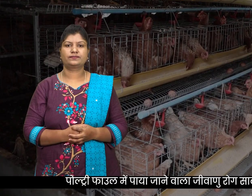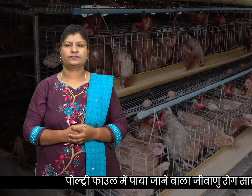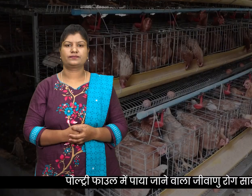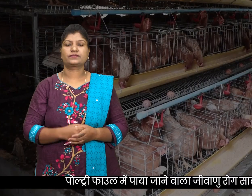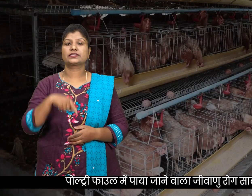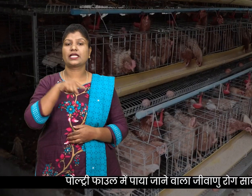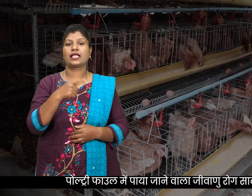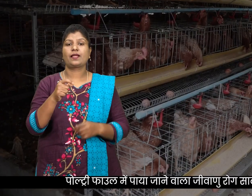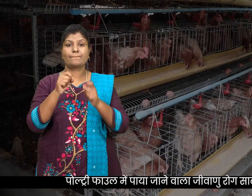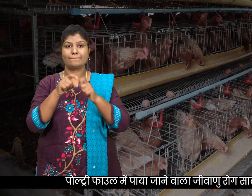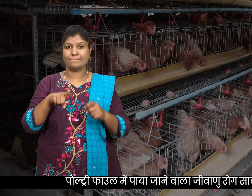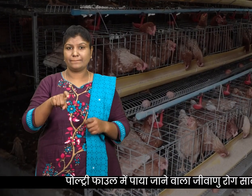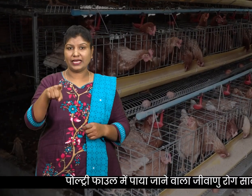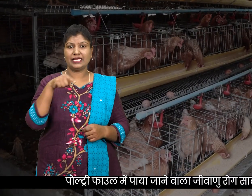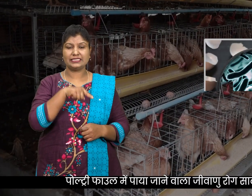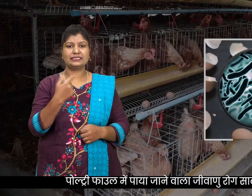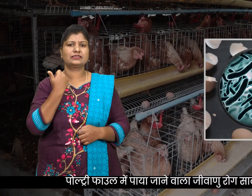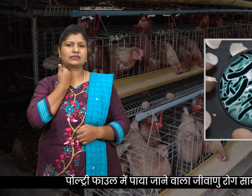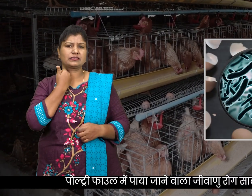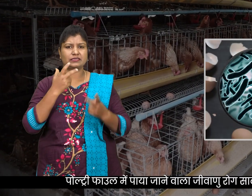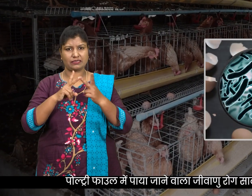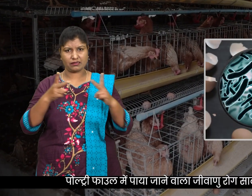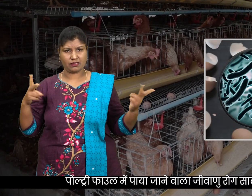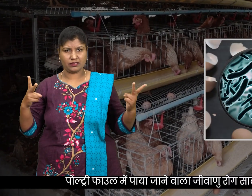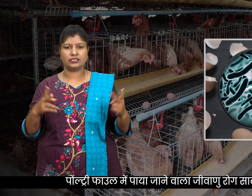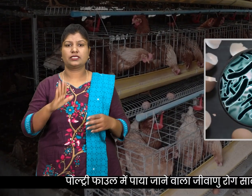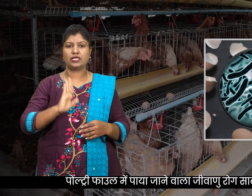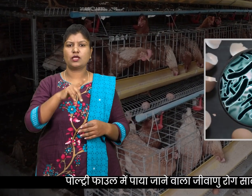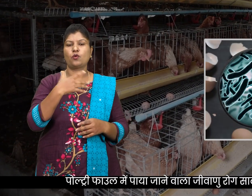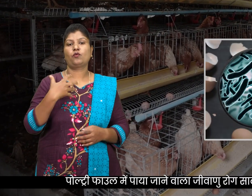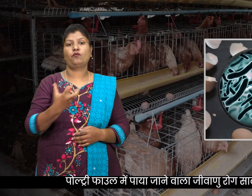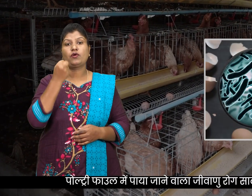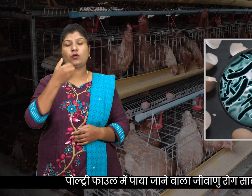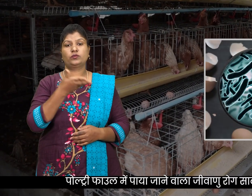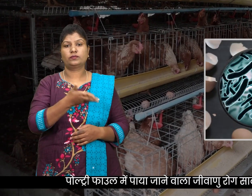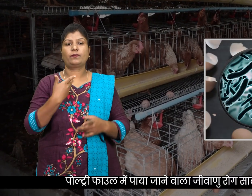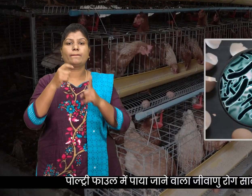पोल्ट्री फाइल में पाया जाने वाला जीवाणु रोग साल्मोनेलेसिस